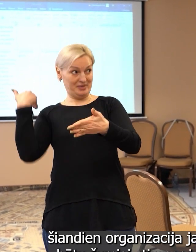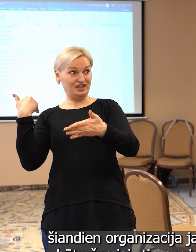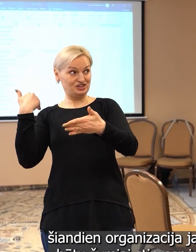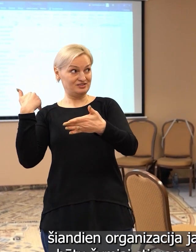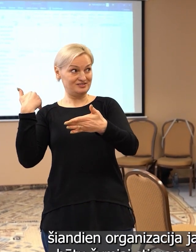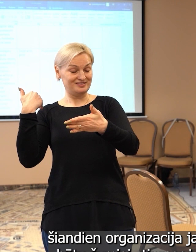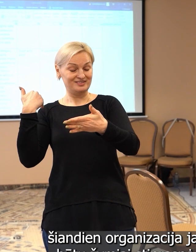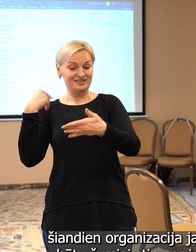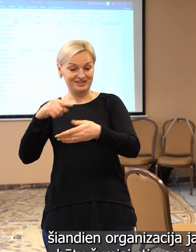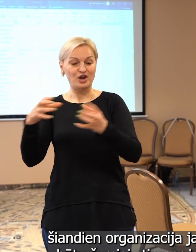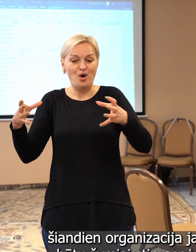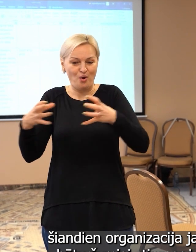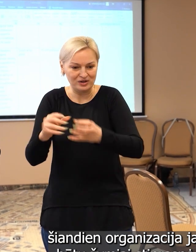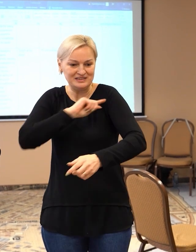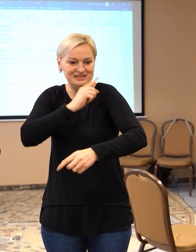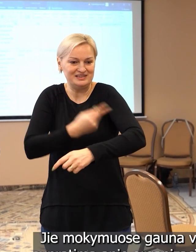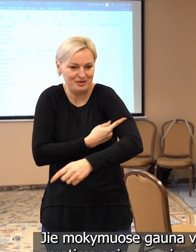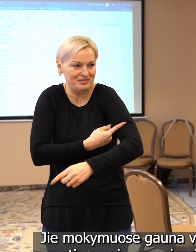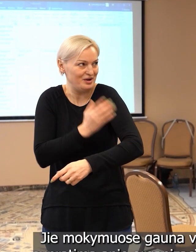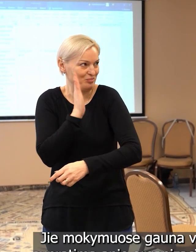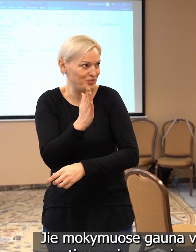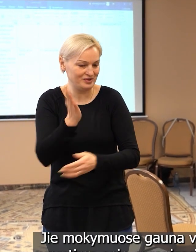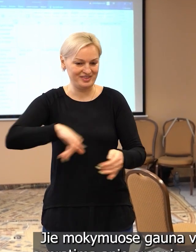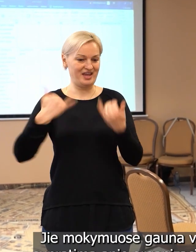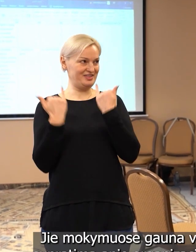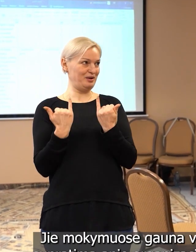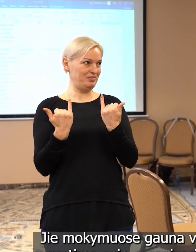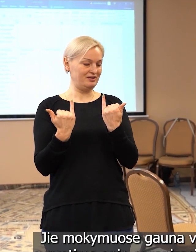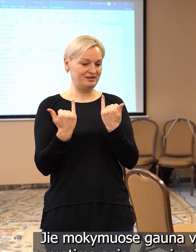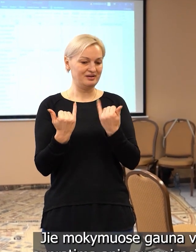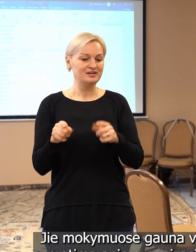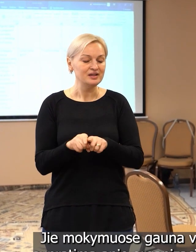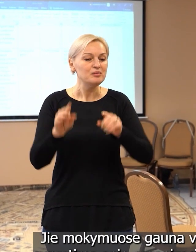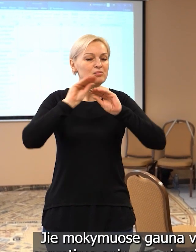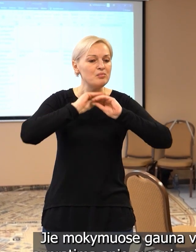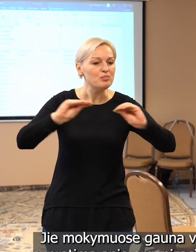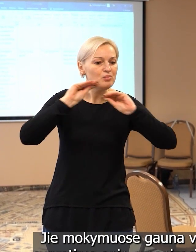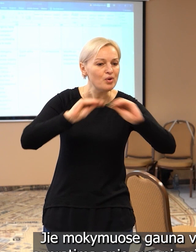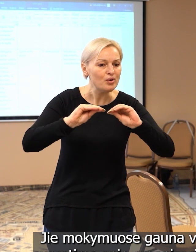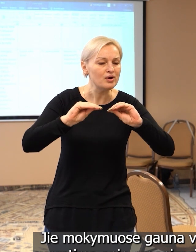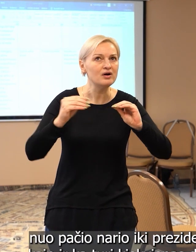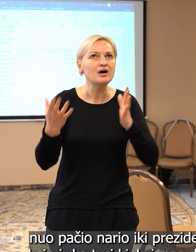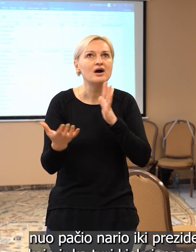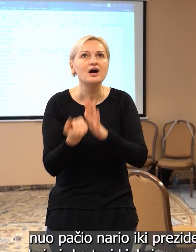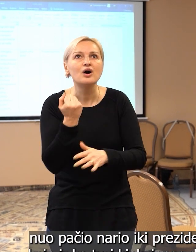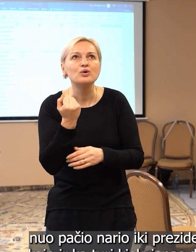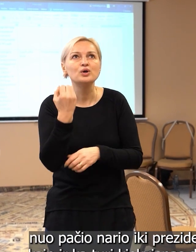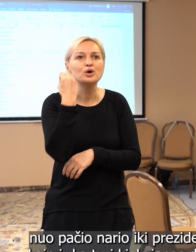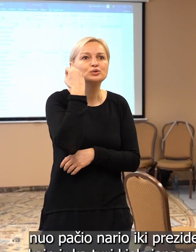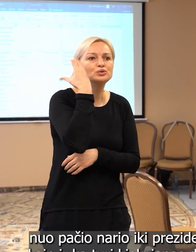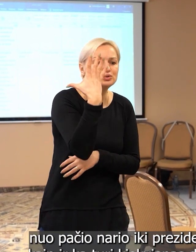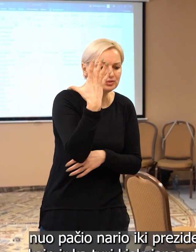būtų žymiai stipresnė, ne kaip dabar. Jie mokymuose gauna visą supratimą apie organizaciją. Tiesiog nuo